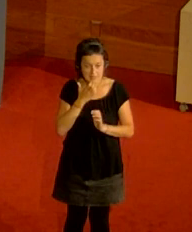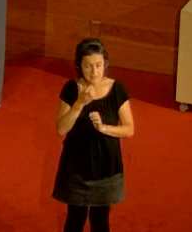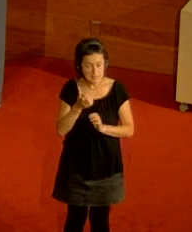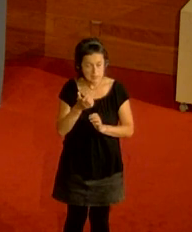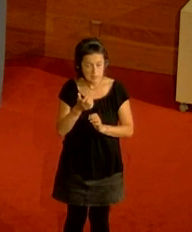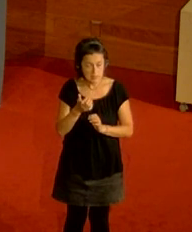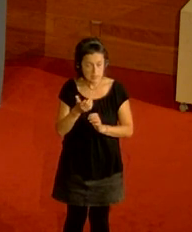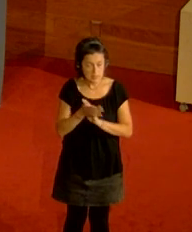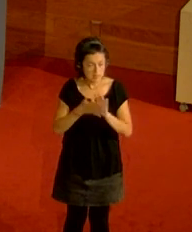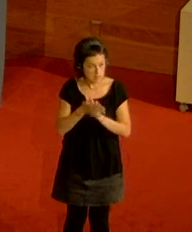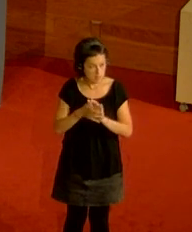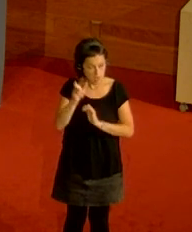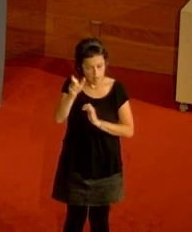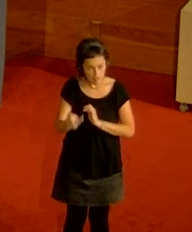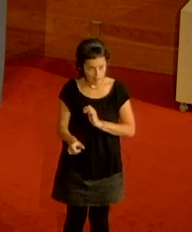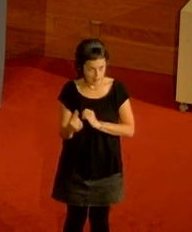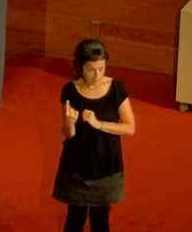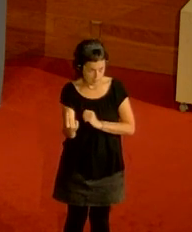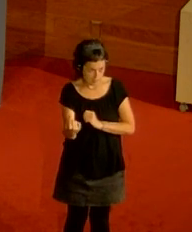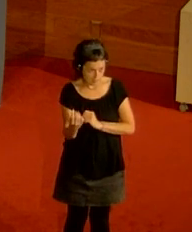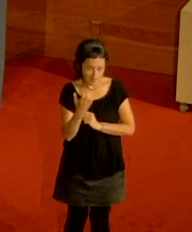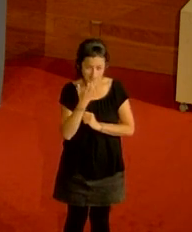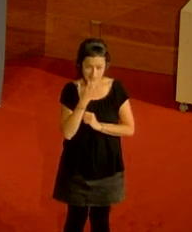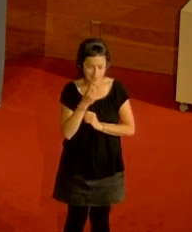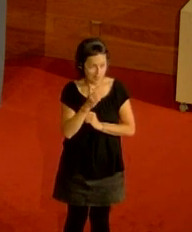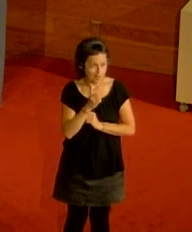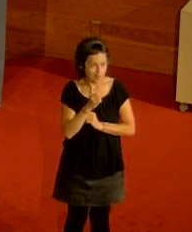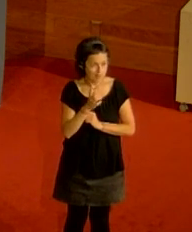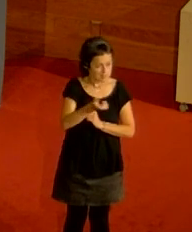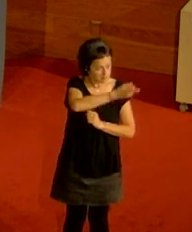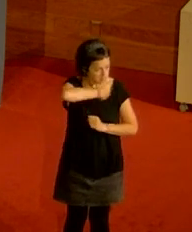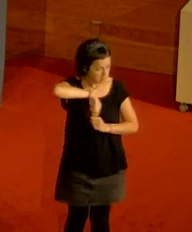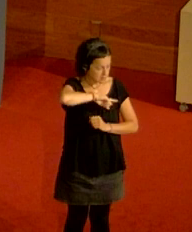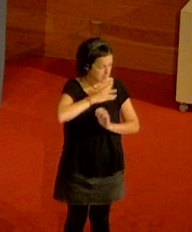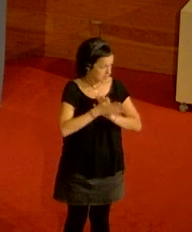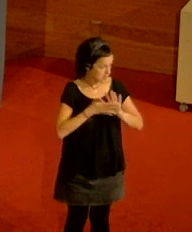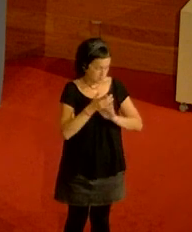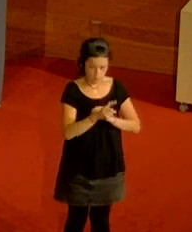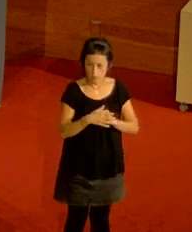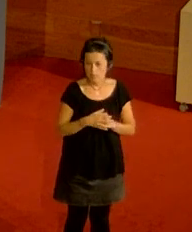habla de un nosotros o nosotros Porque si se hablara de un nosotros veríamos que yo me